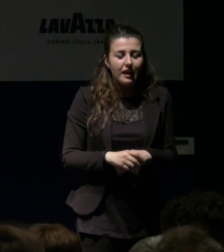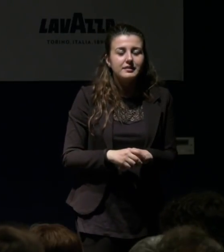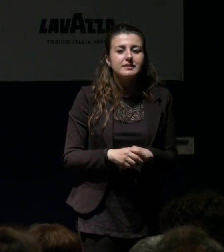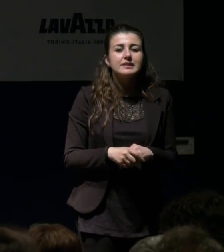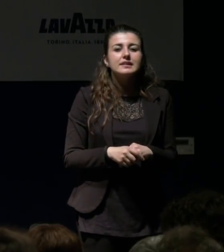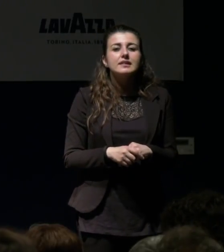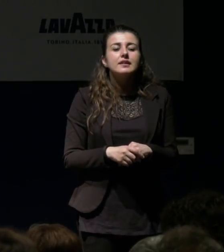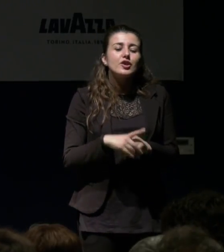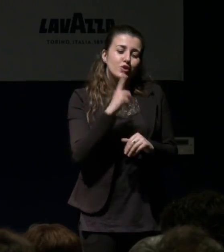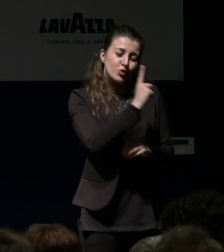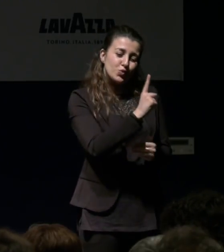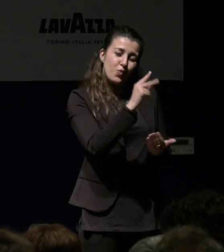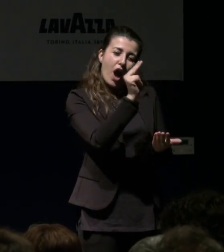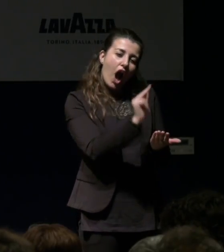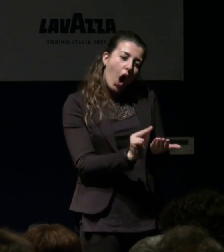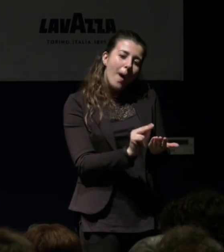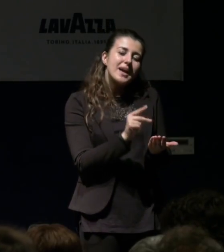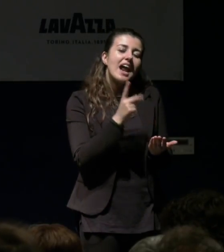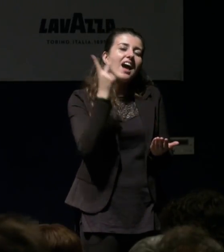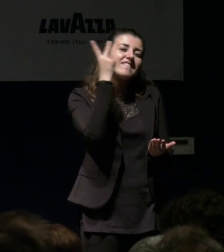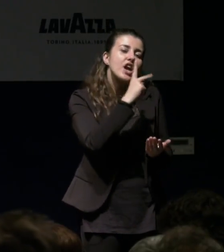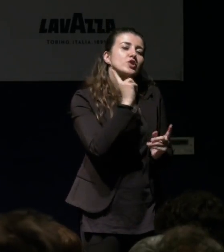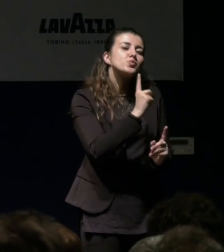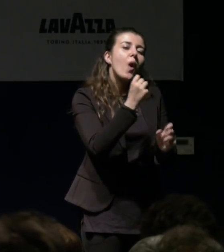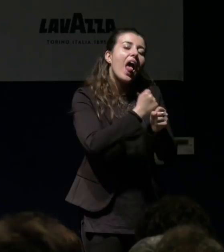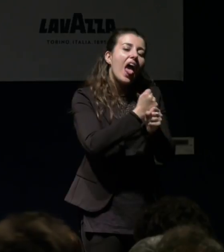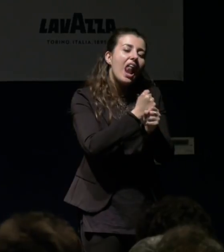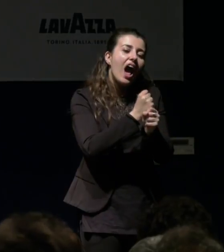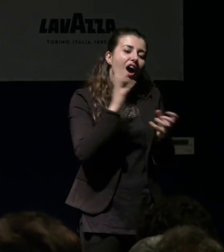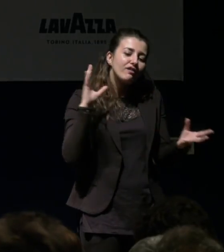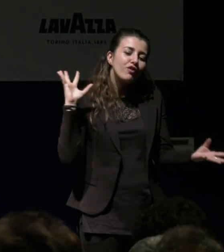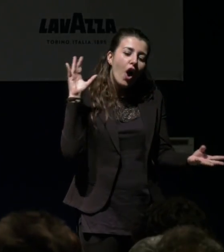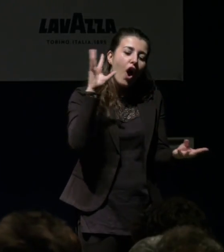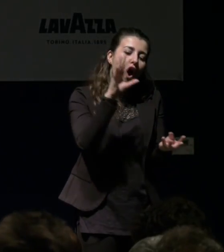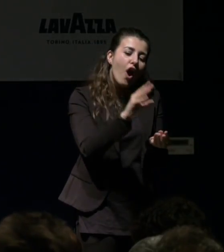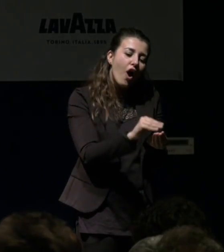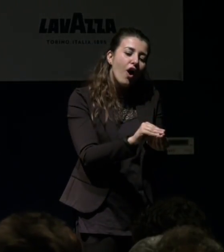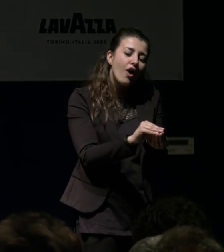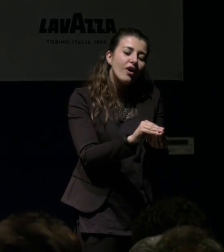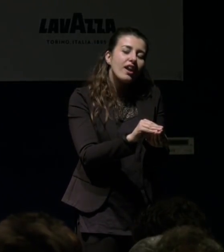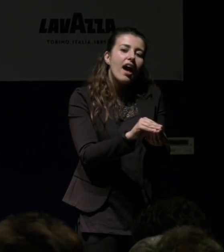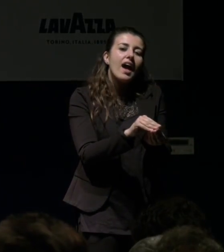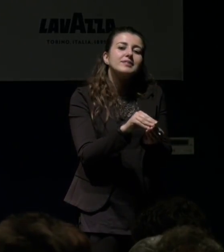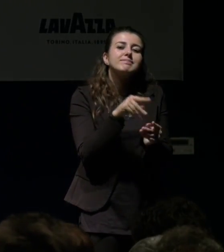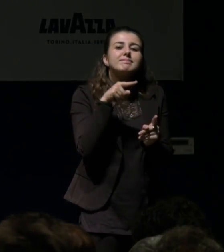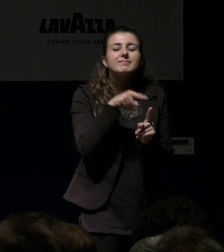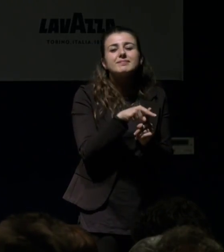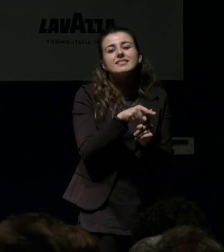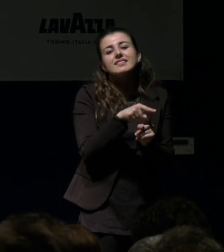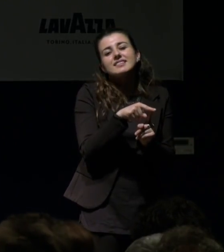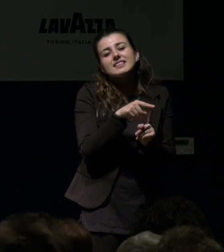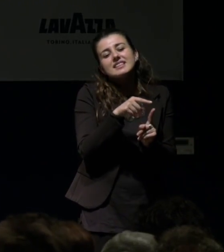la sua opera in questo senso è un'opera che corsara no nel senso che